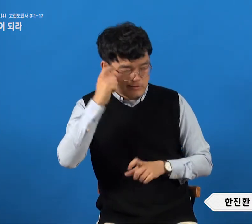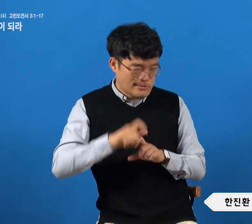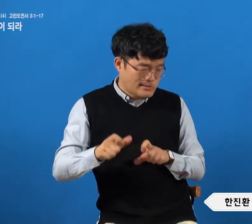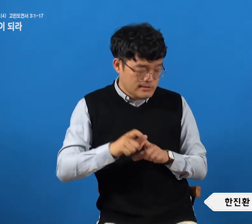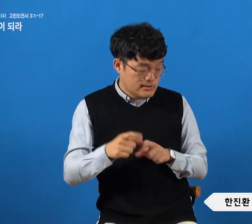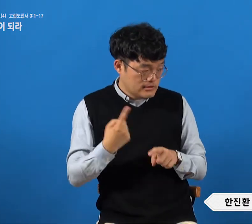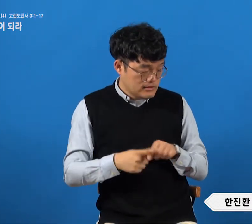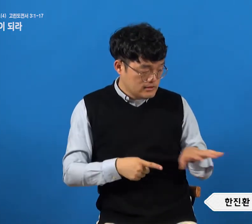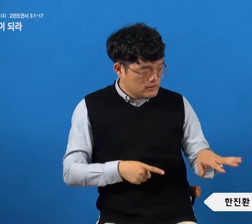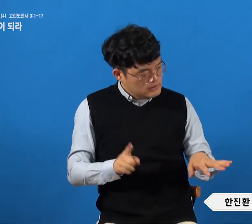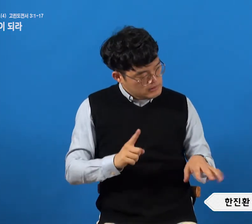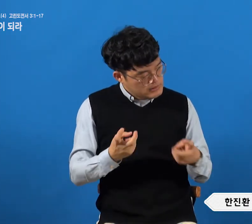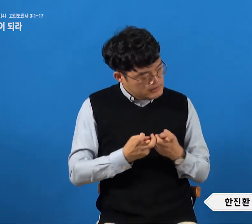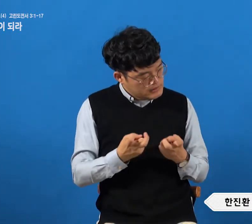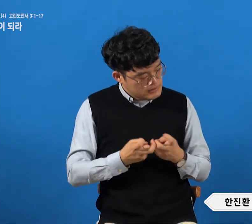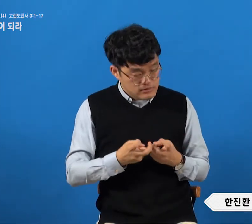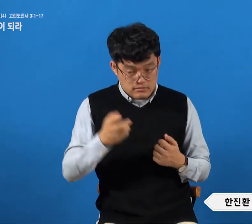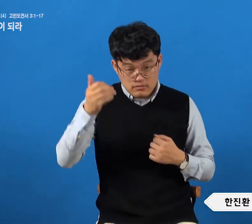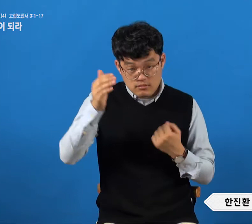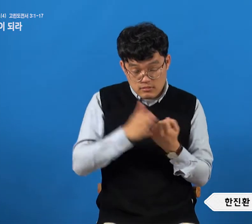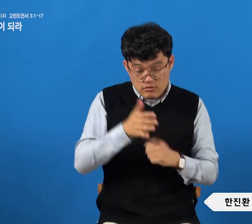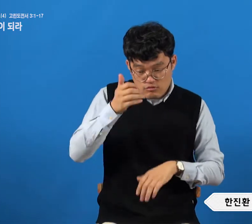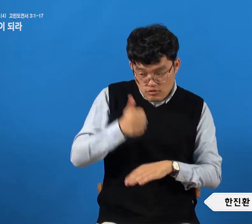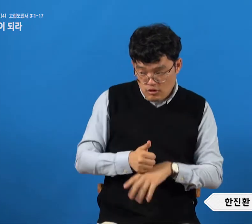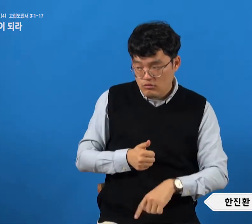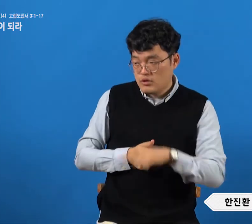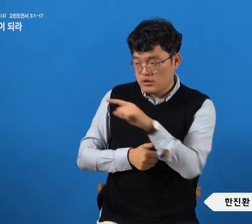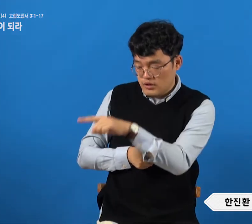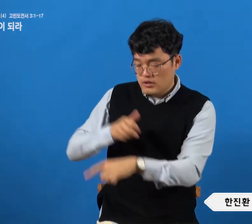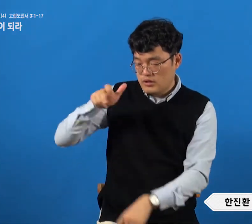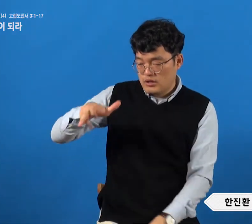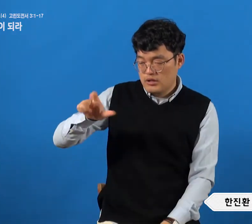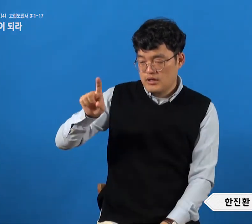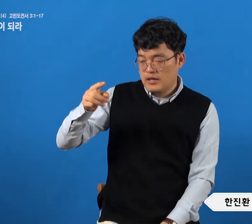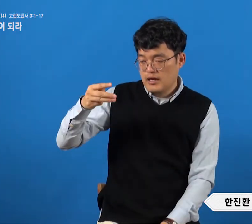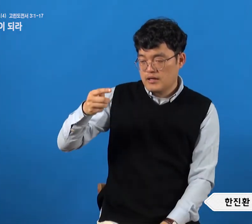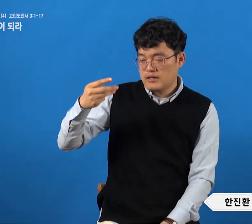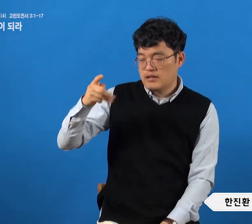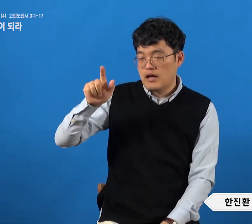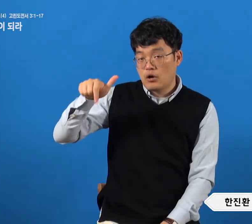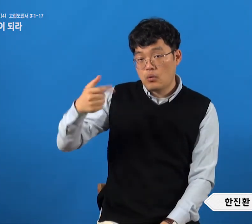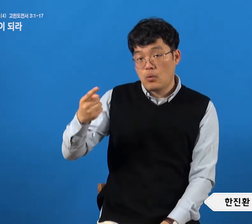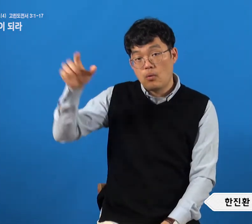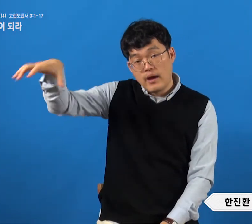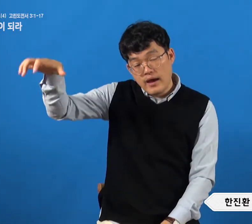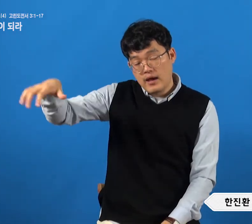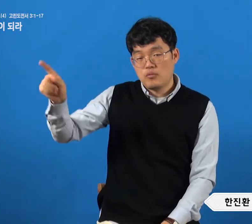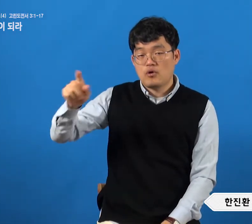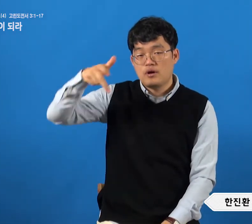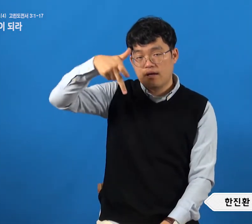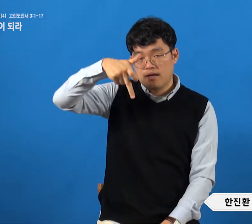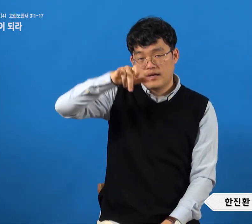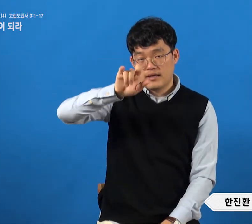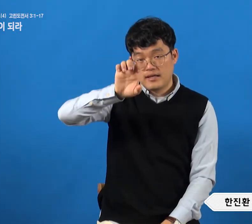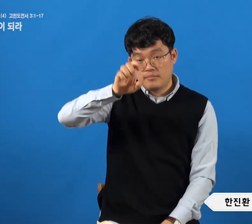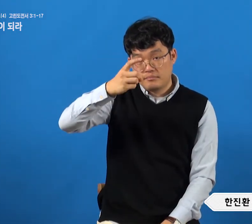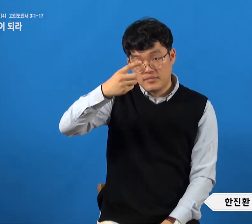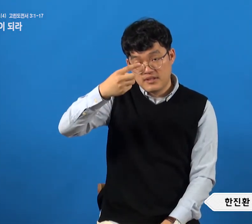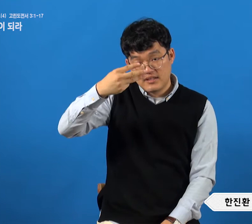장로님들이 고민을 하다가 이제 카르타고의 대주교 키프리안에게 조언을